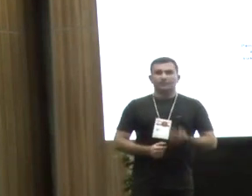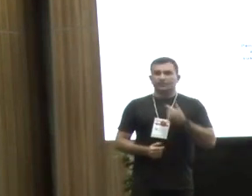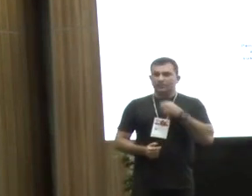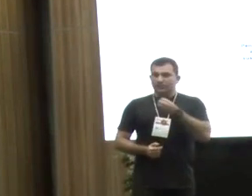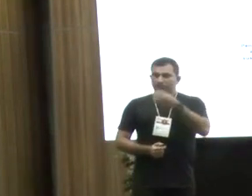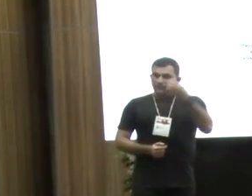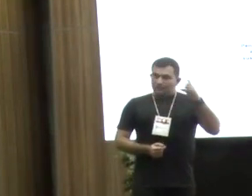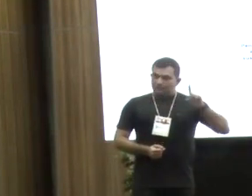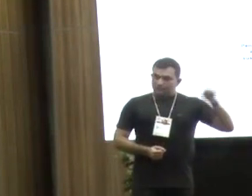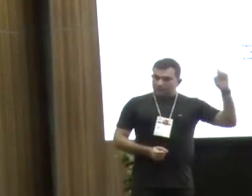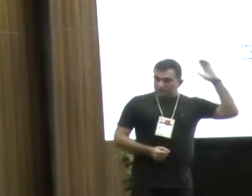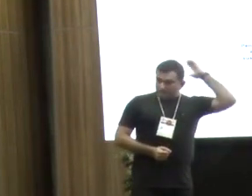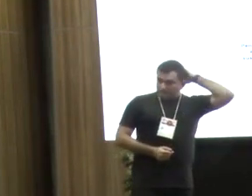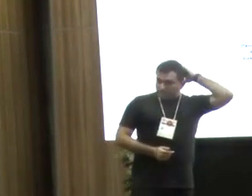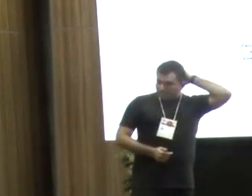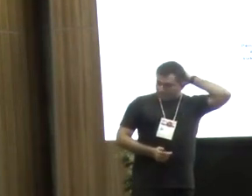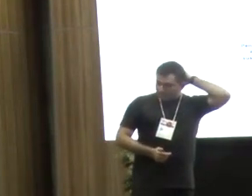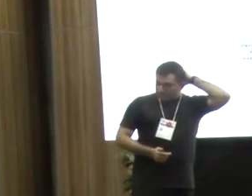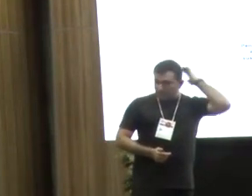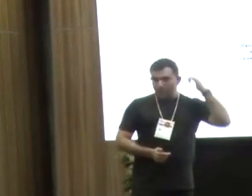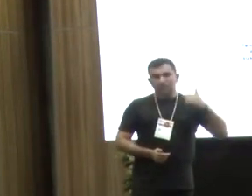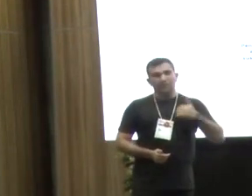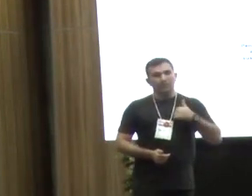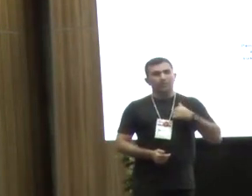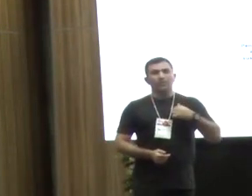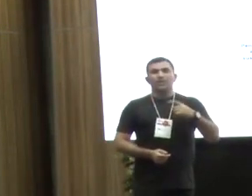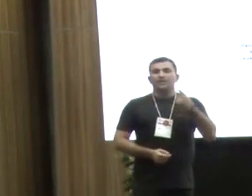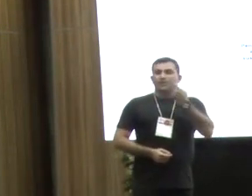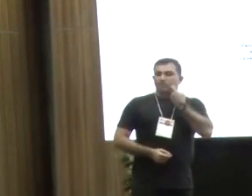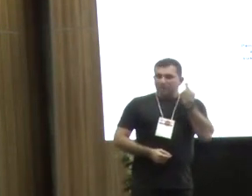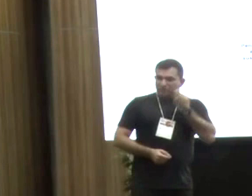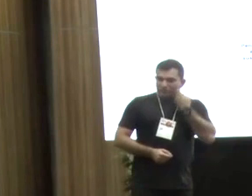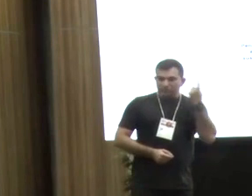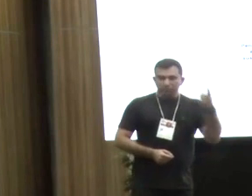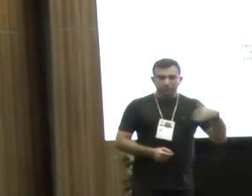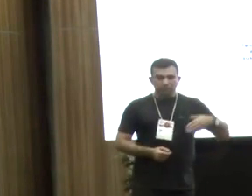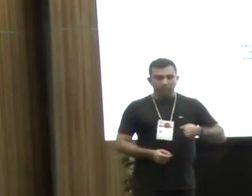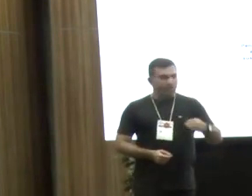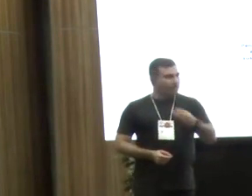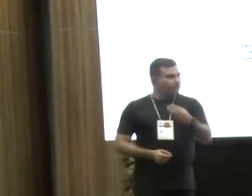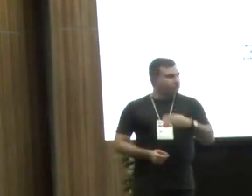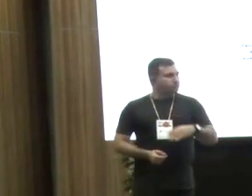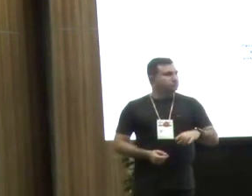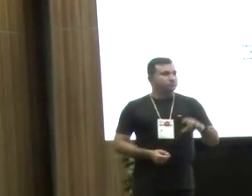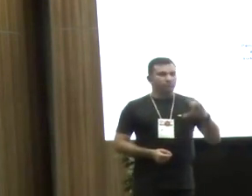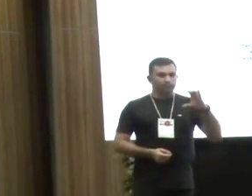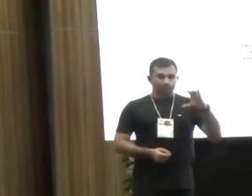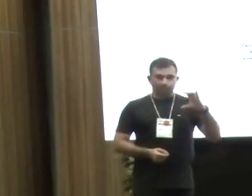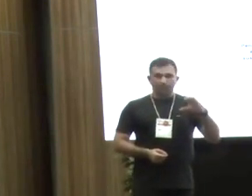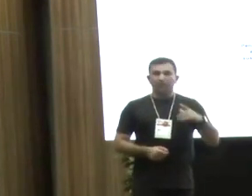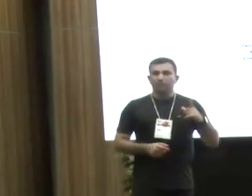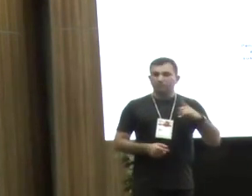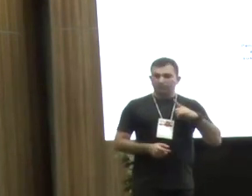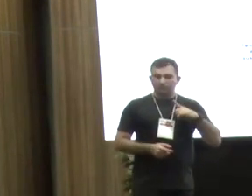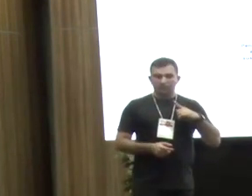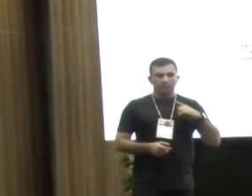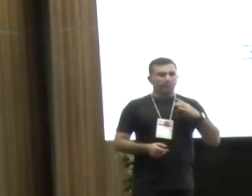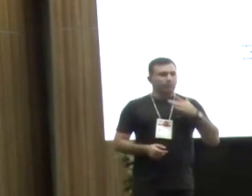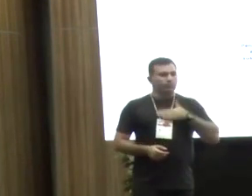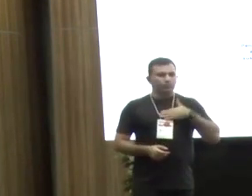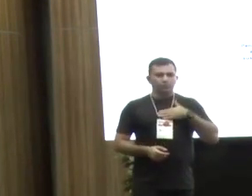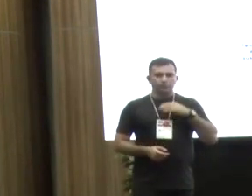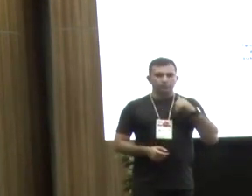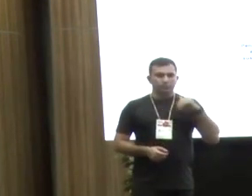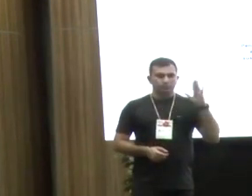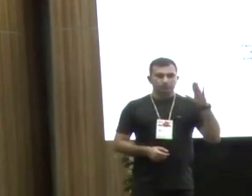comer o peixe mais gostoso do mundo, que é o pirarucu. É dessa altura o filé. Porque